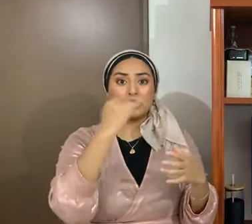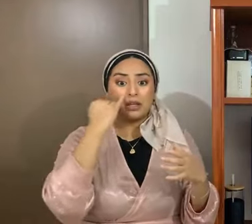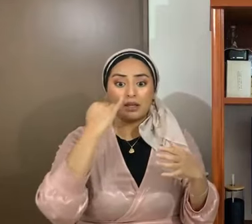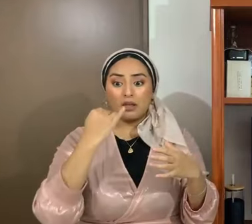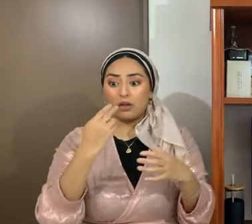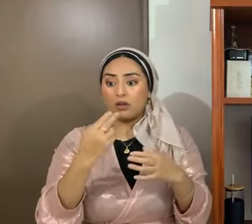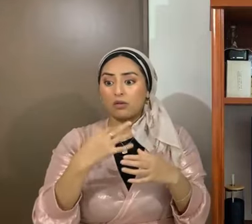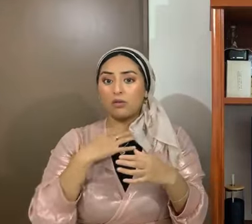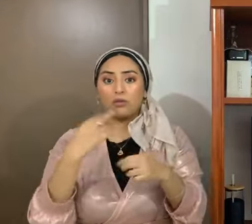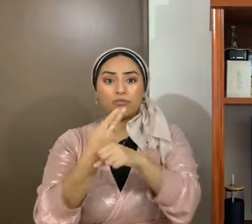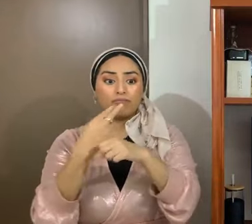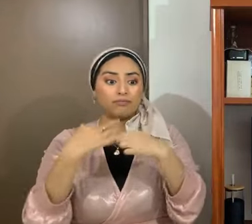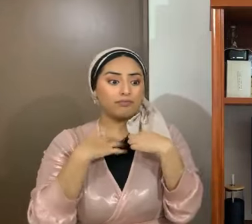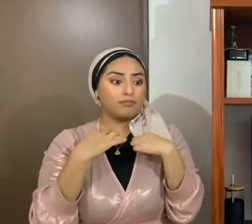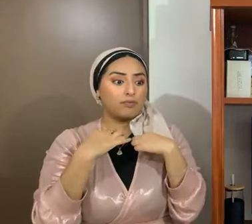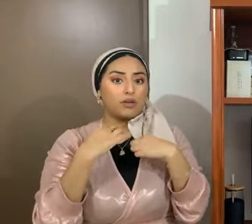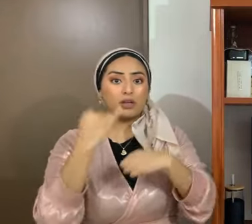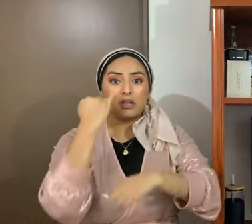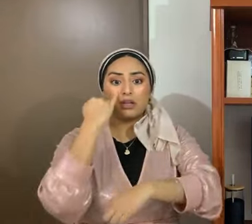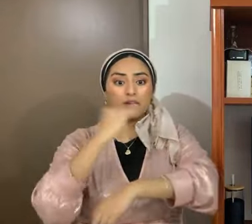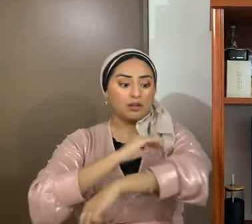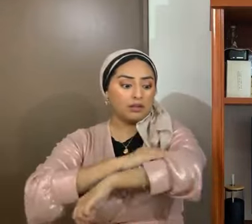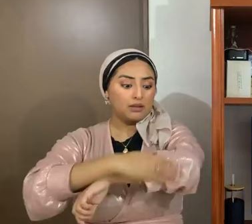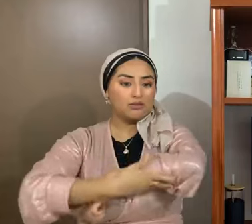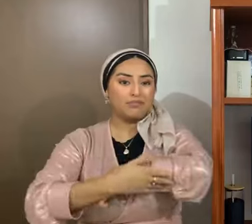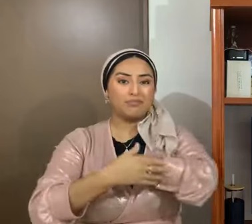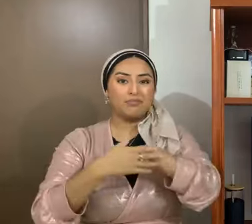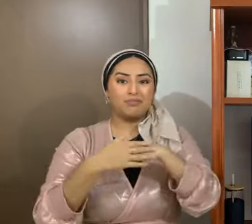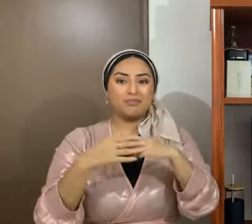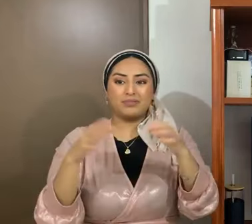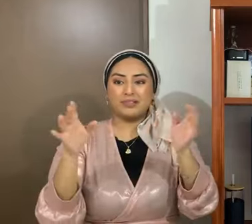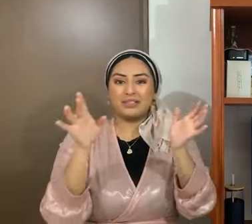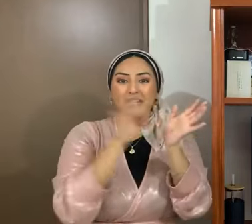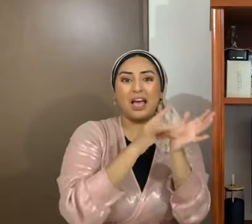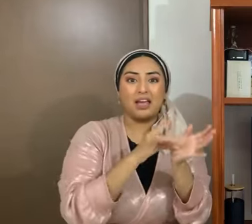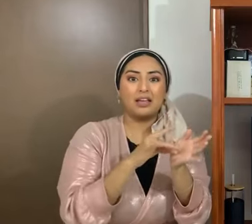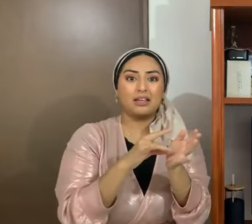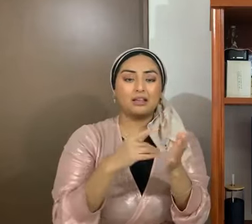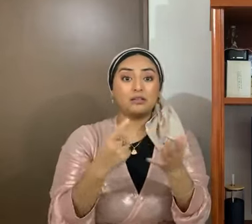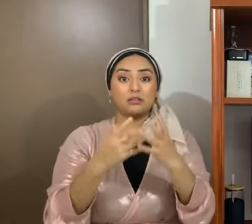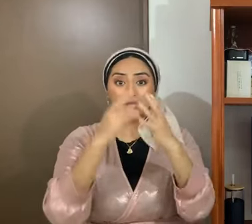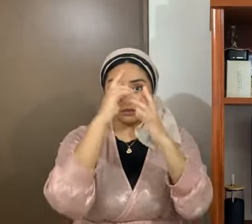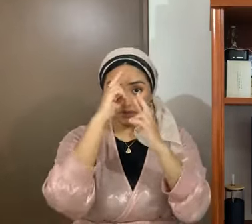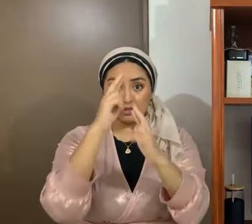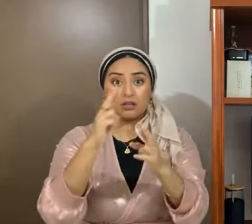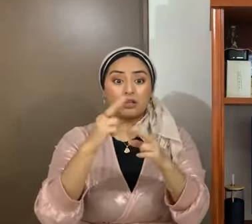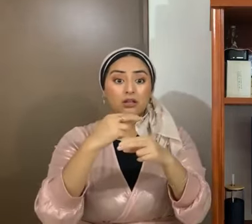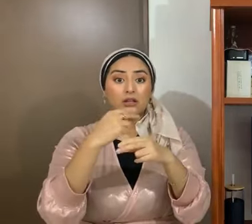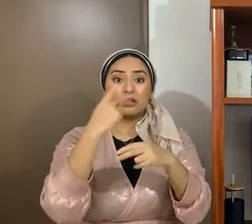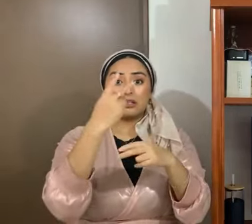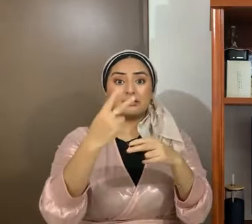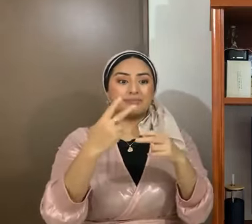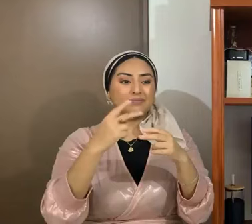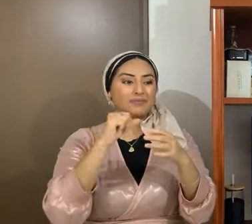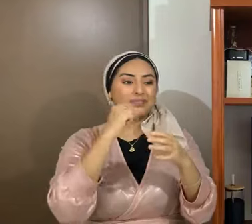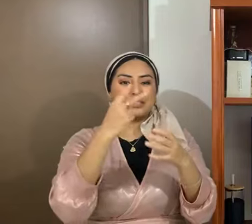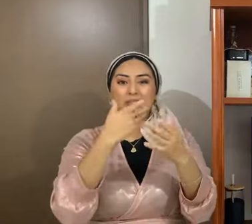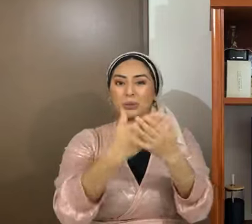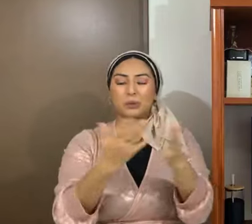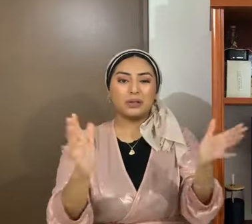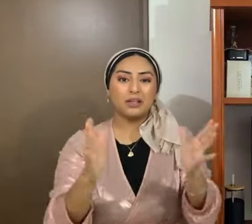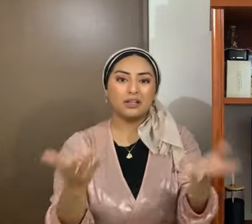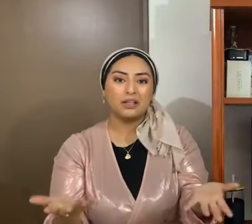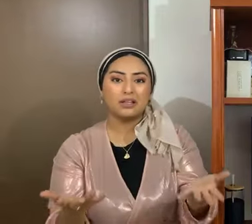ropa apretada, ¿tú crees que con esa ropa apretada que a veces, y con mucho respeto le digo, los hace ver mal?